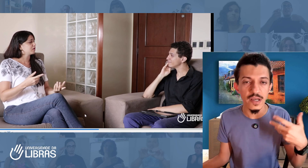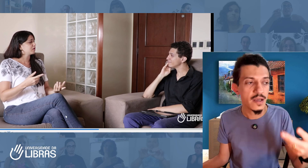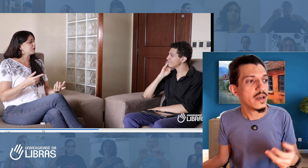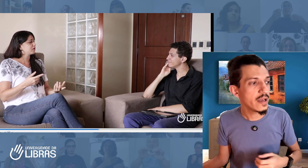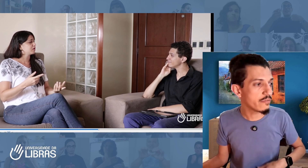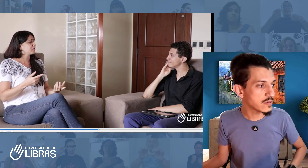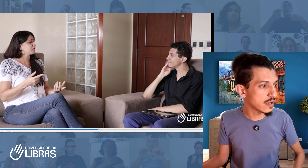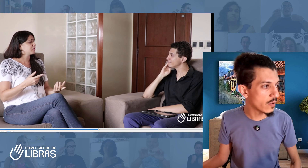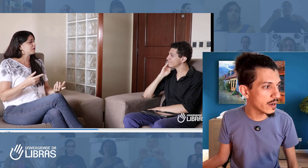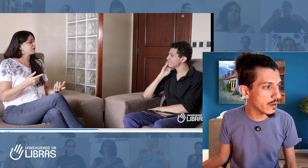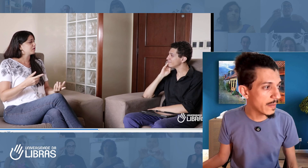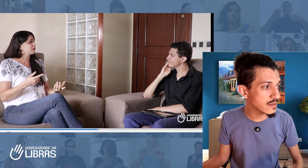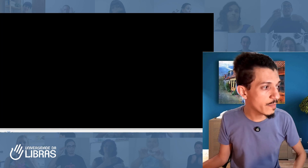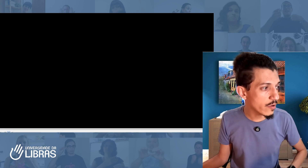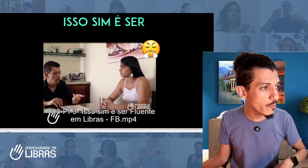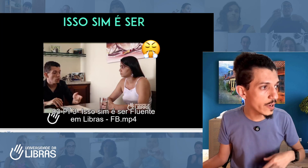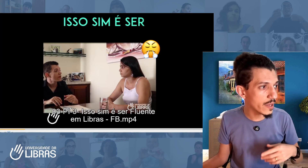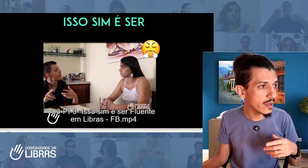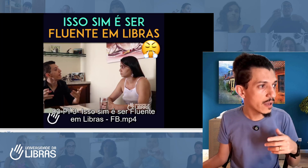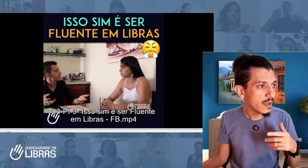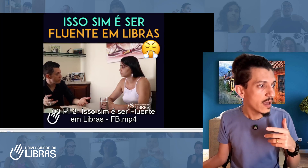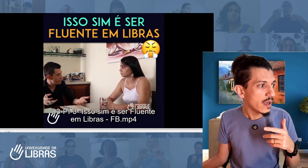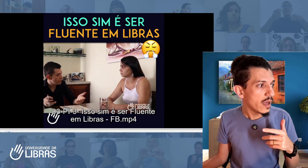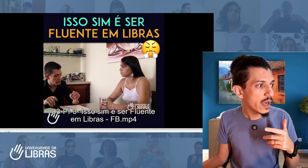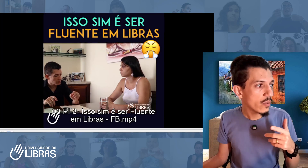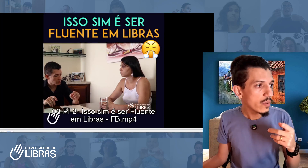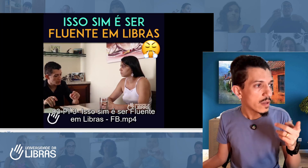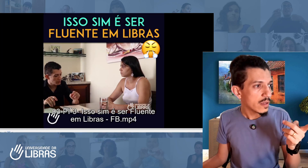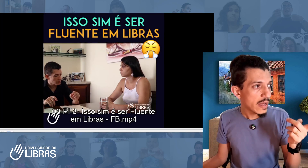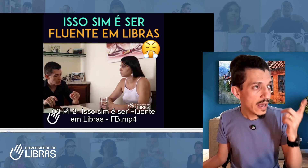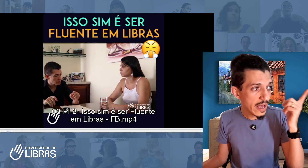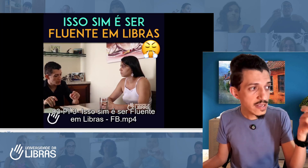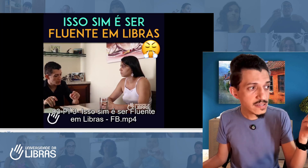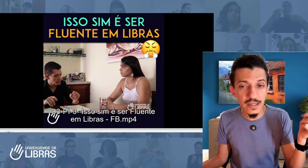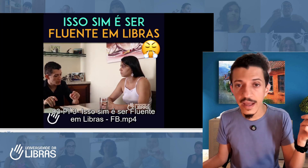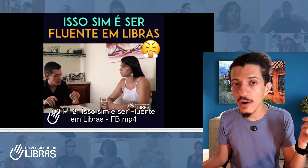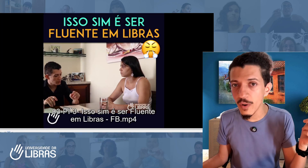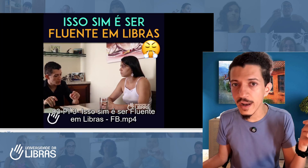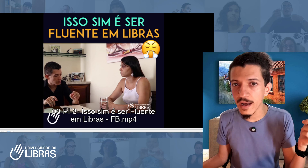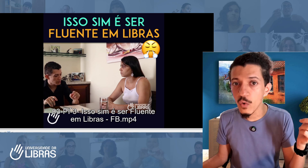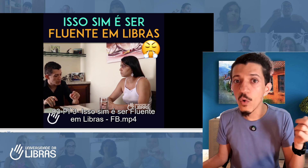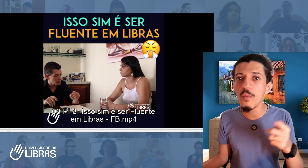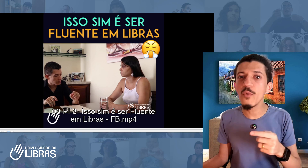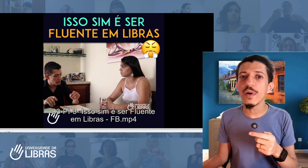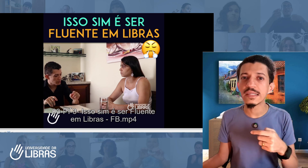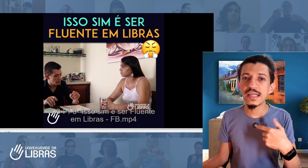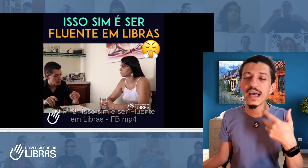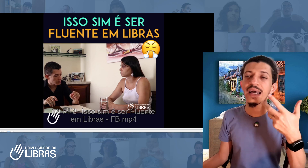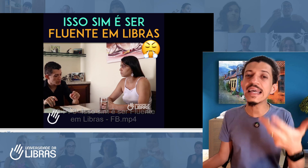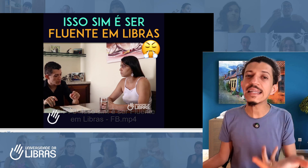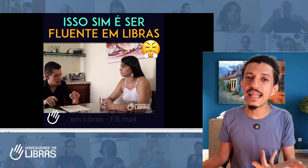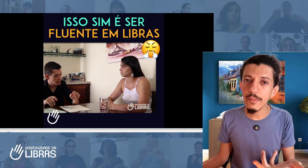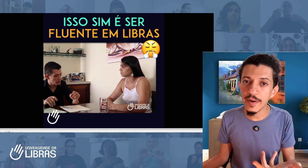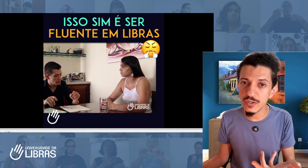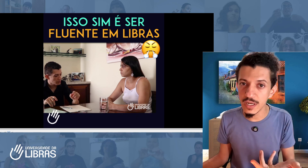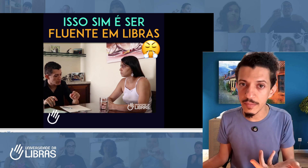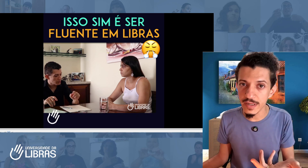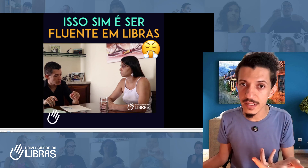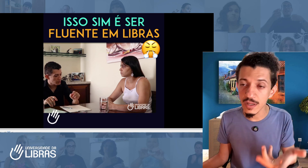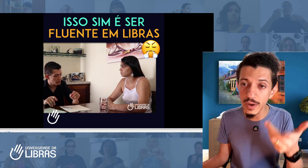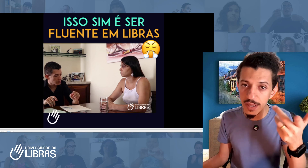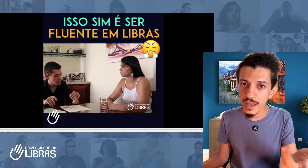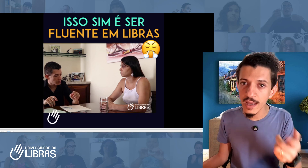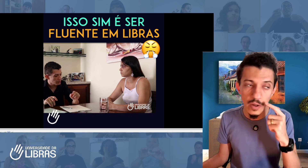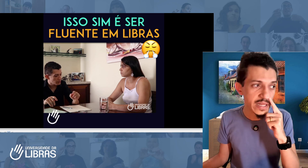voz, e a voz da Luana. Mas não parou por aí. O que é essa? Eu ensinei a Luana como ser intérprete de Libras.